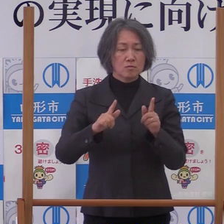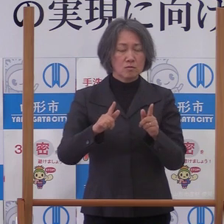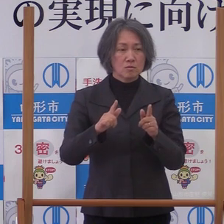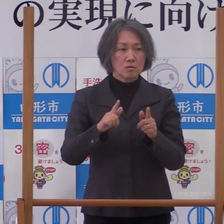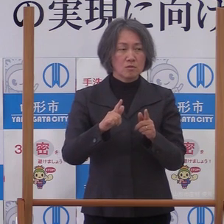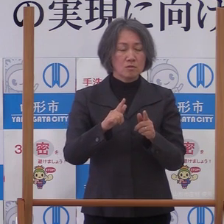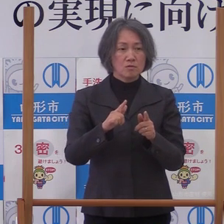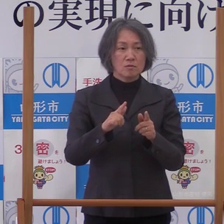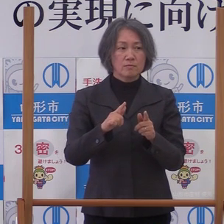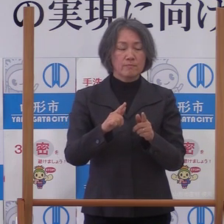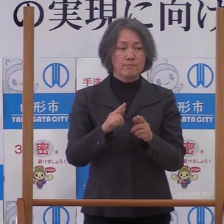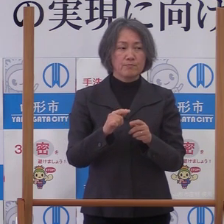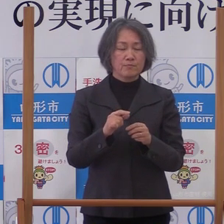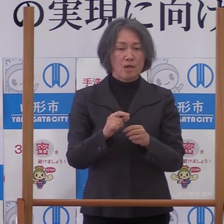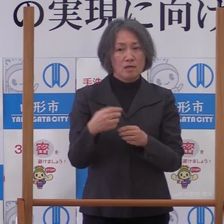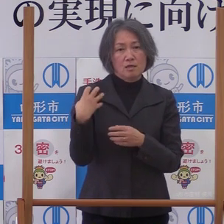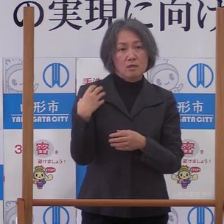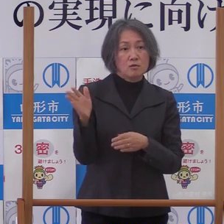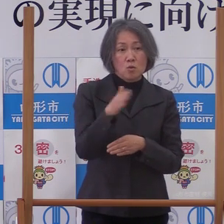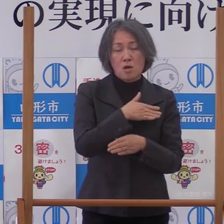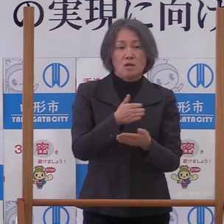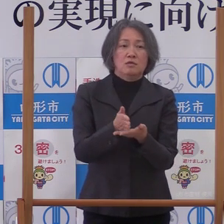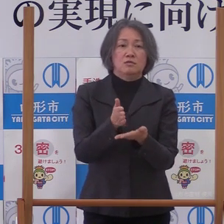商工本部長でお願いします。